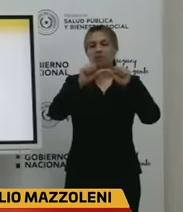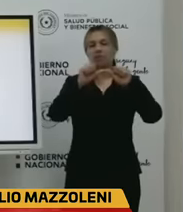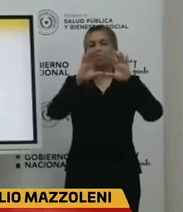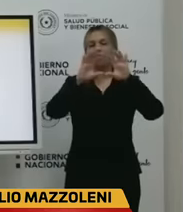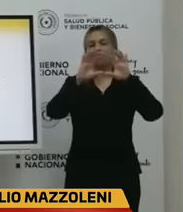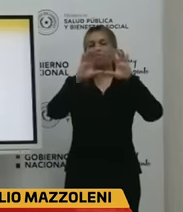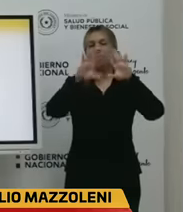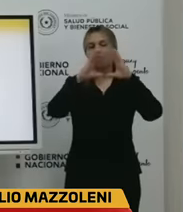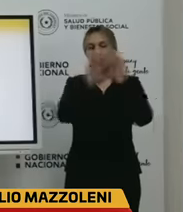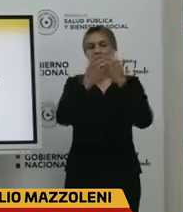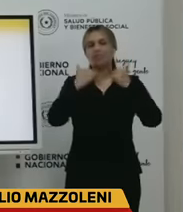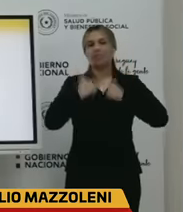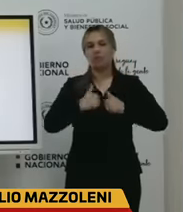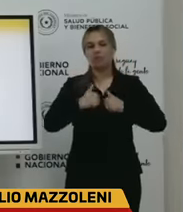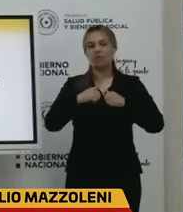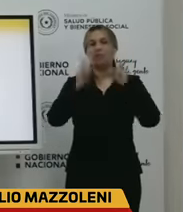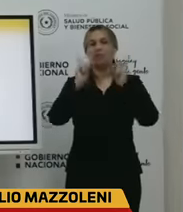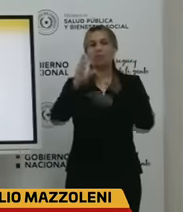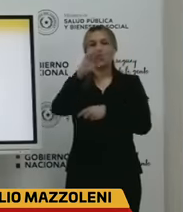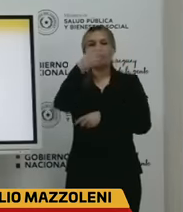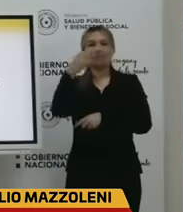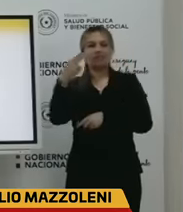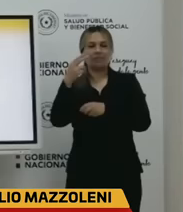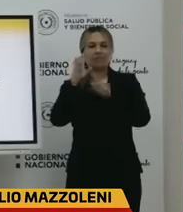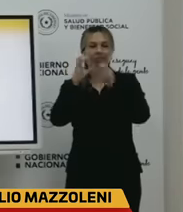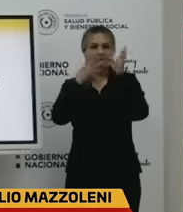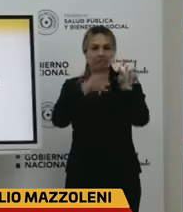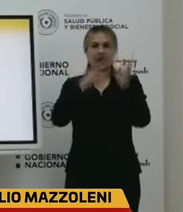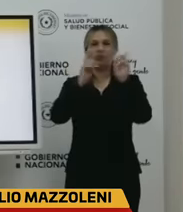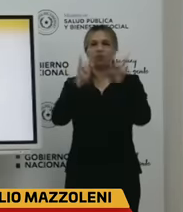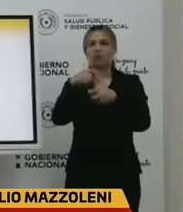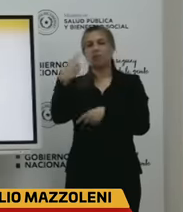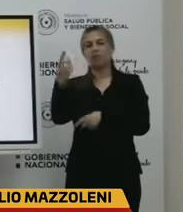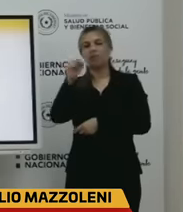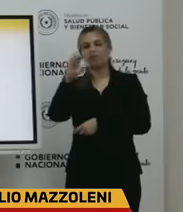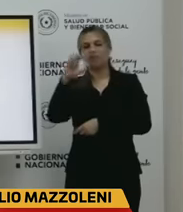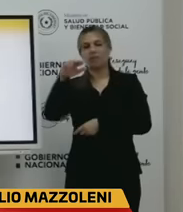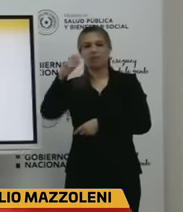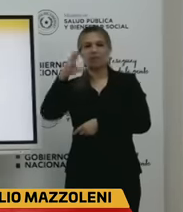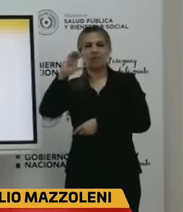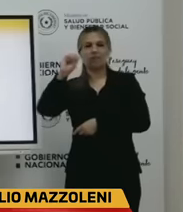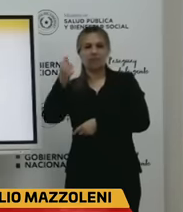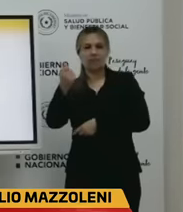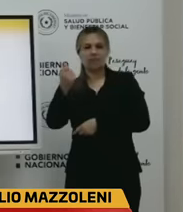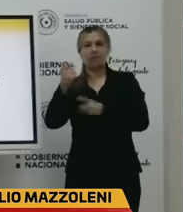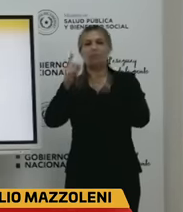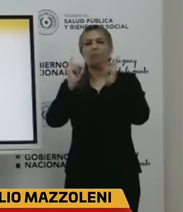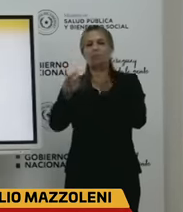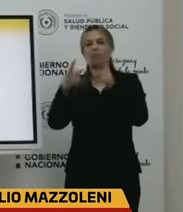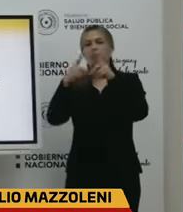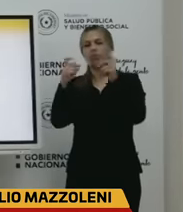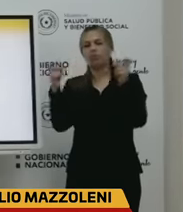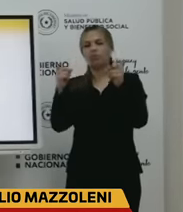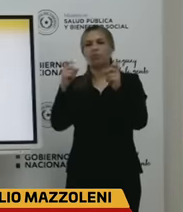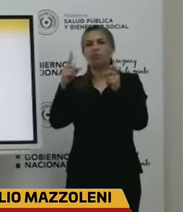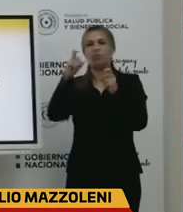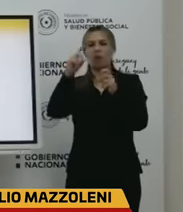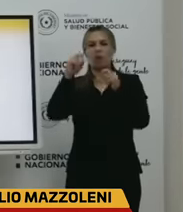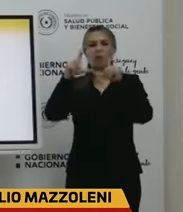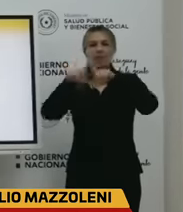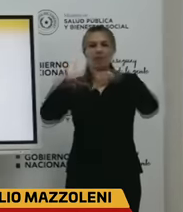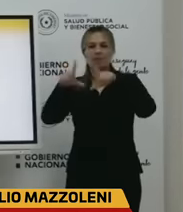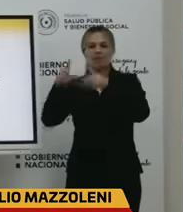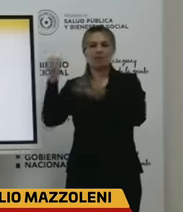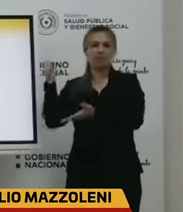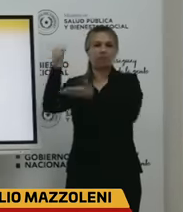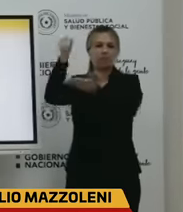la salud y en zonas del Chaco a través del SENASA y también a través de dispositivos de potabilización de